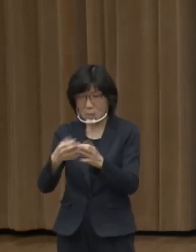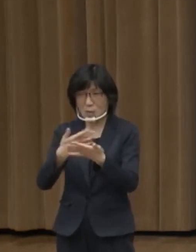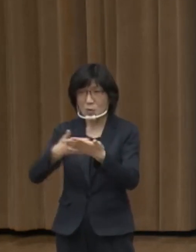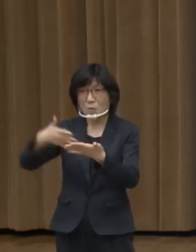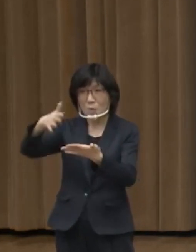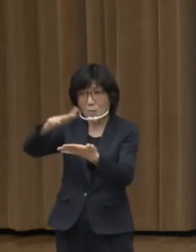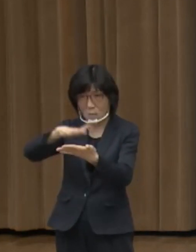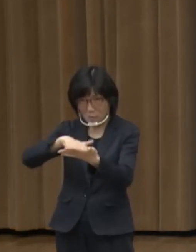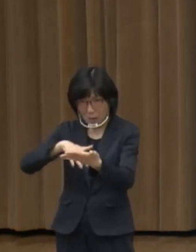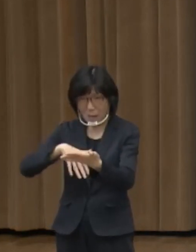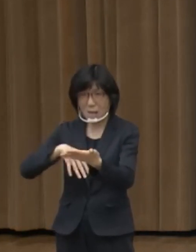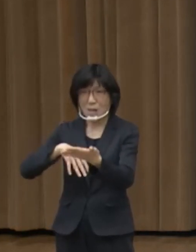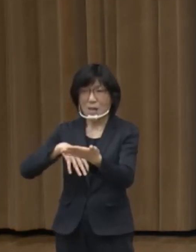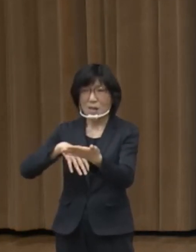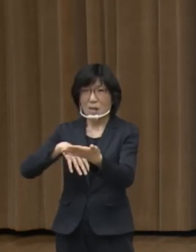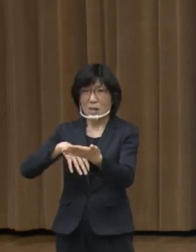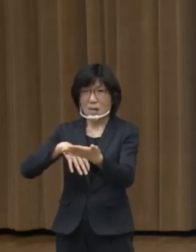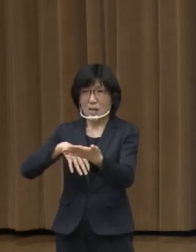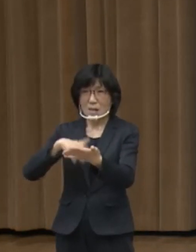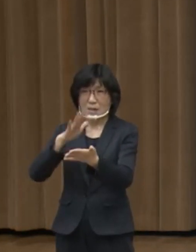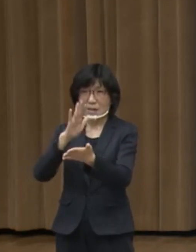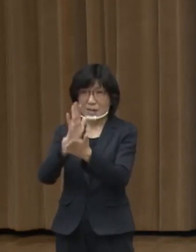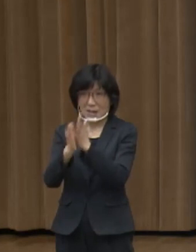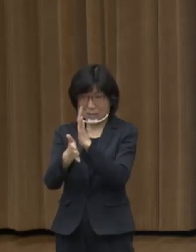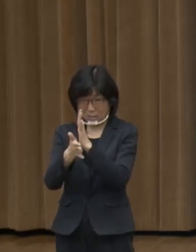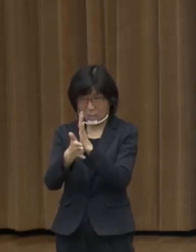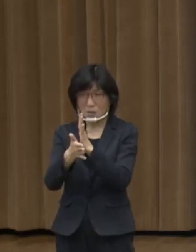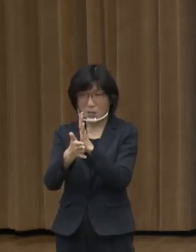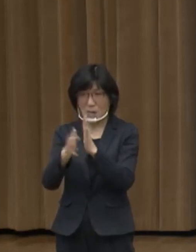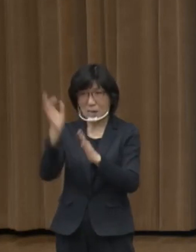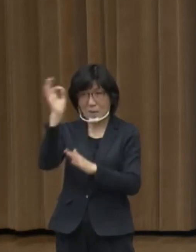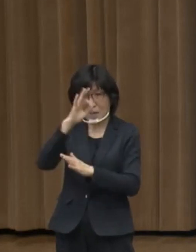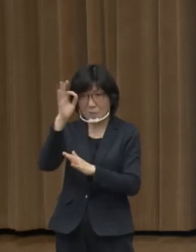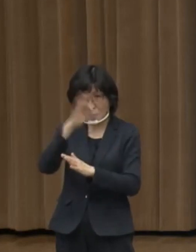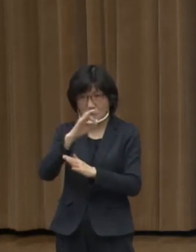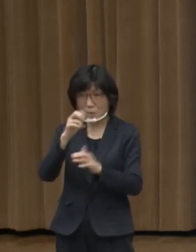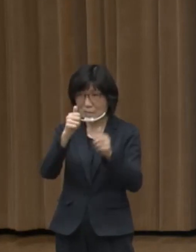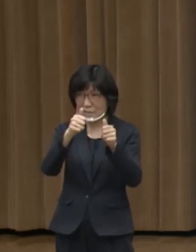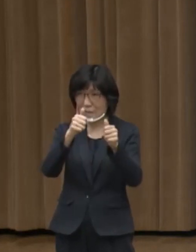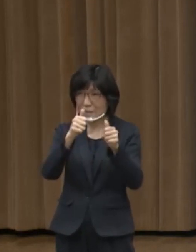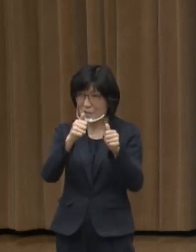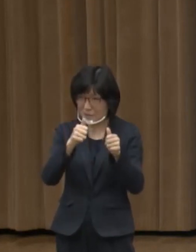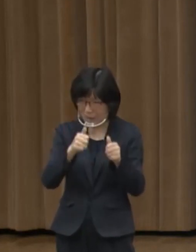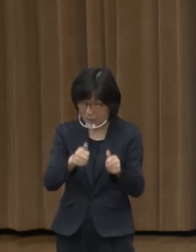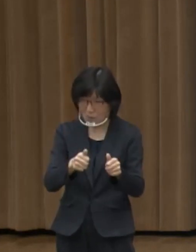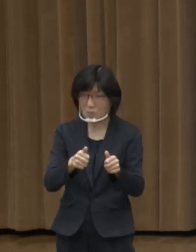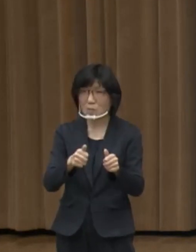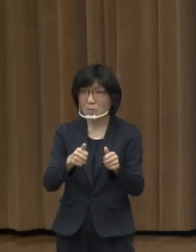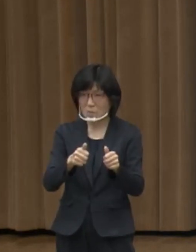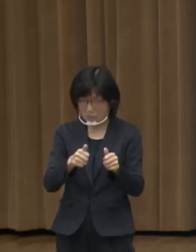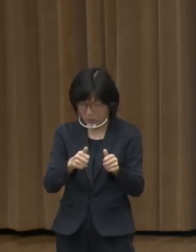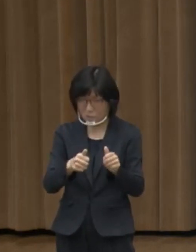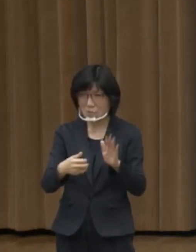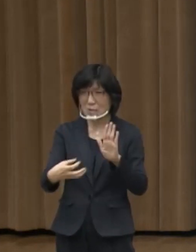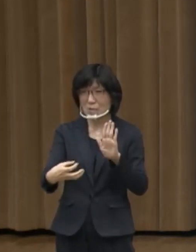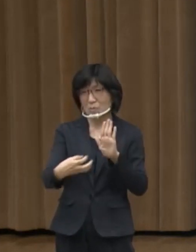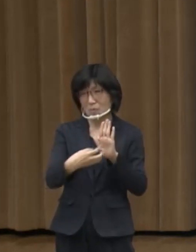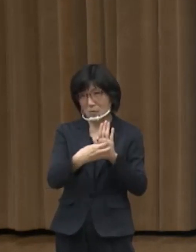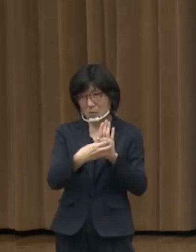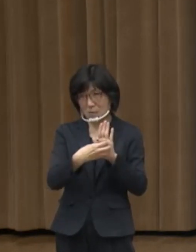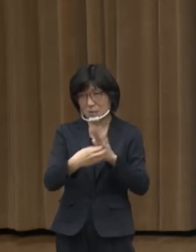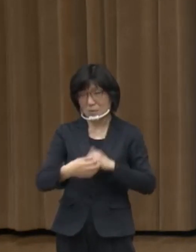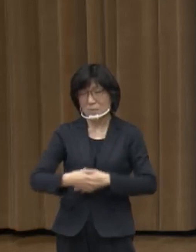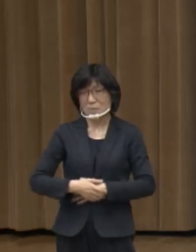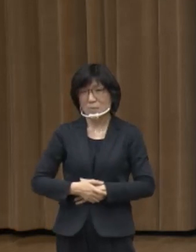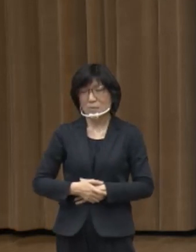などの事業の詳細は県公式観光サイトチョコ旅埼玉をご覧をいただきたいと思います